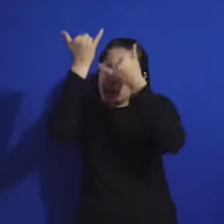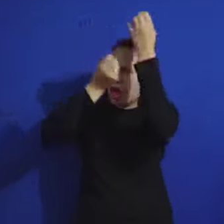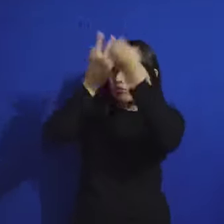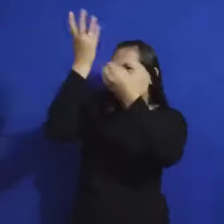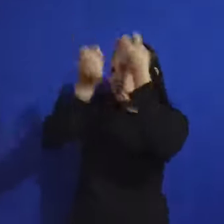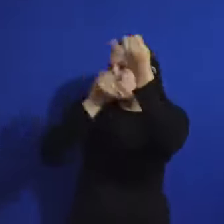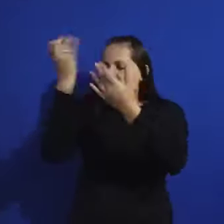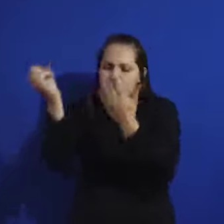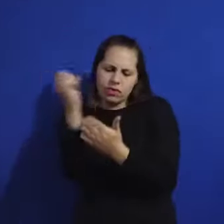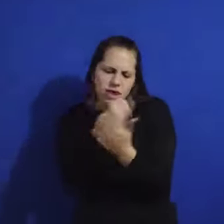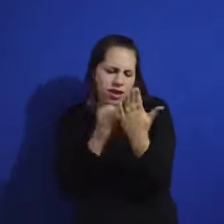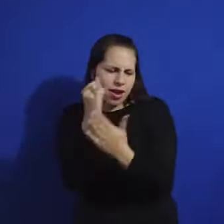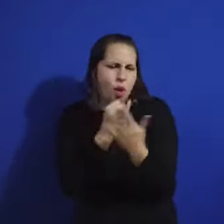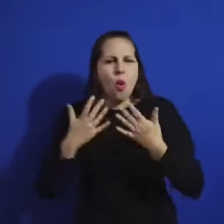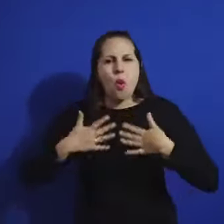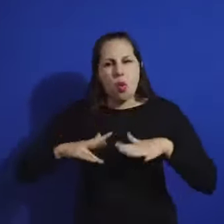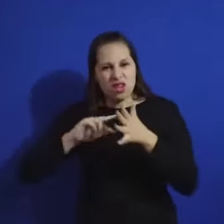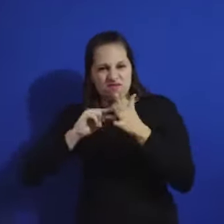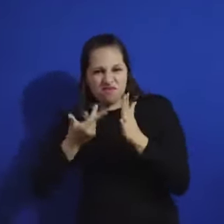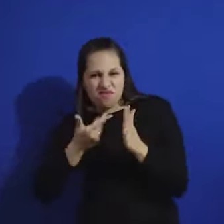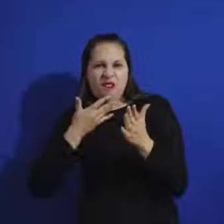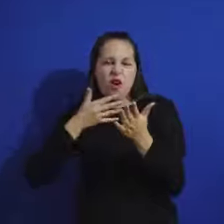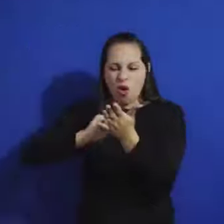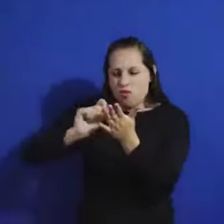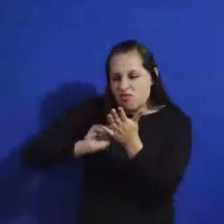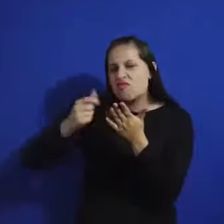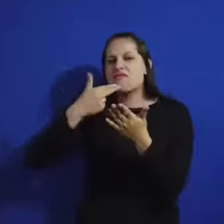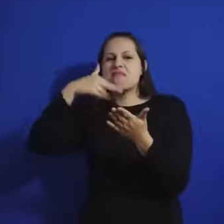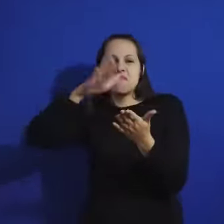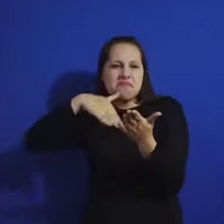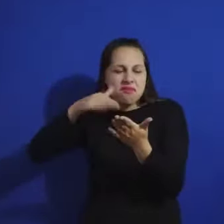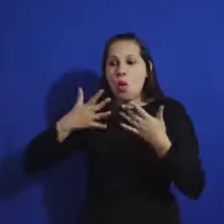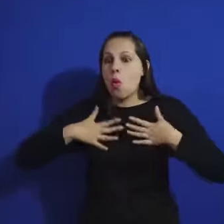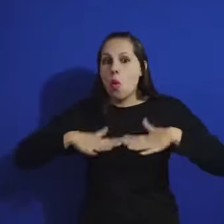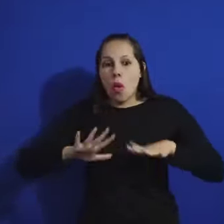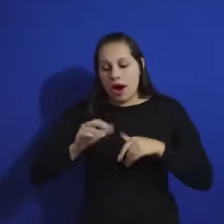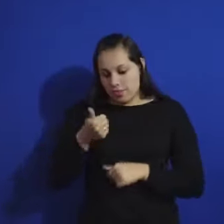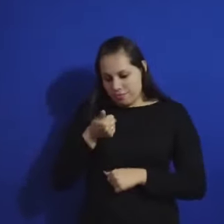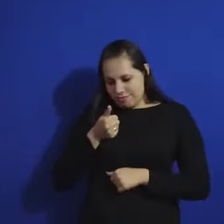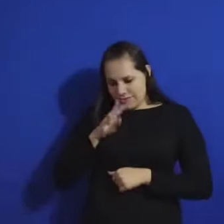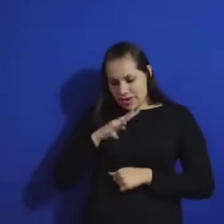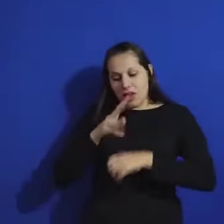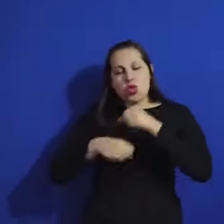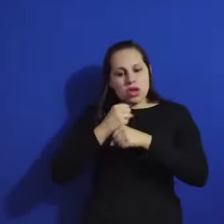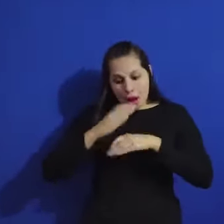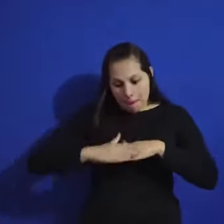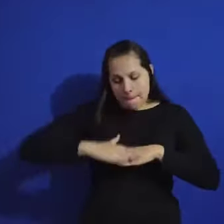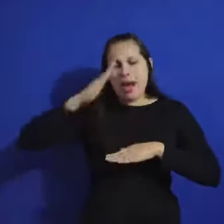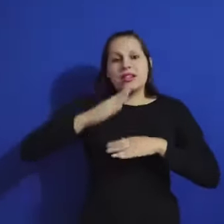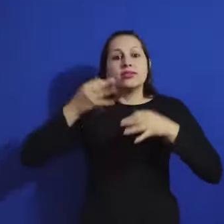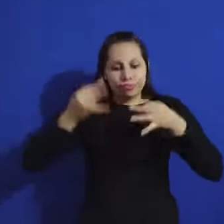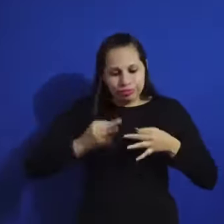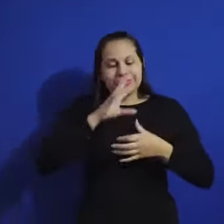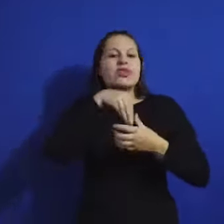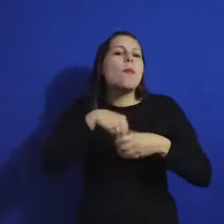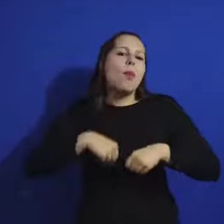concursantes deberán ser mayores de 14 años y residir en bogotá cada persona podrá participar en una sola categoría el